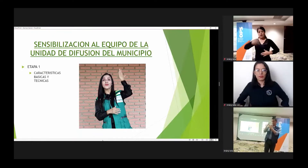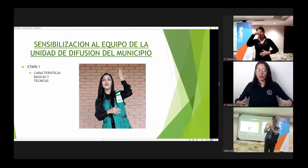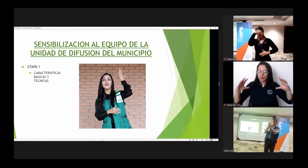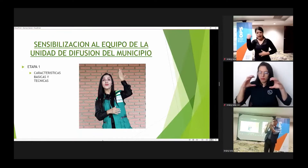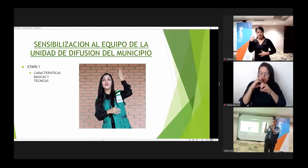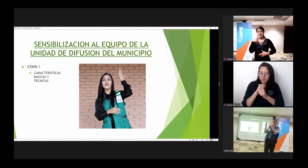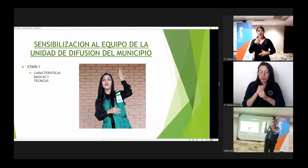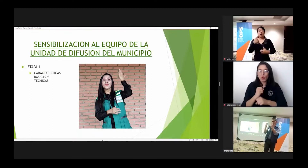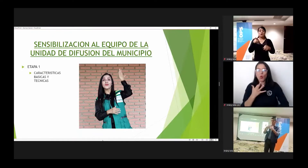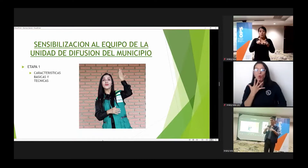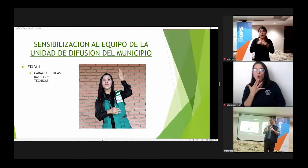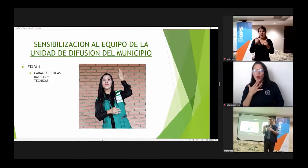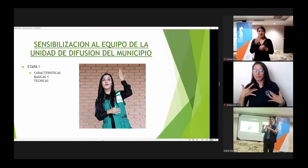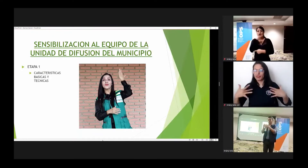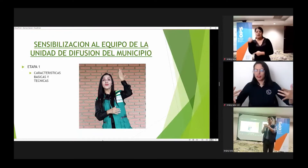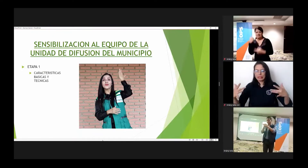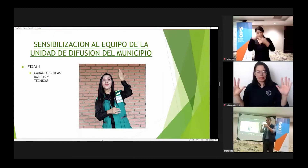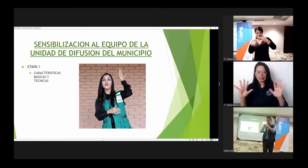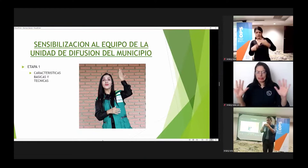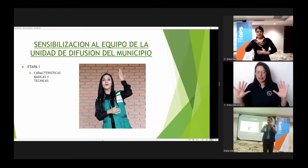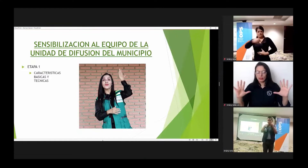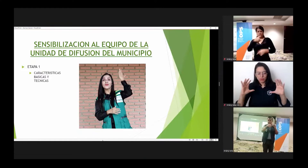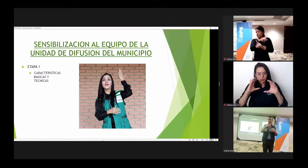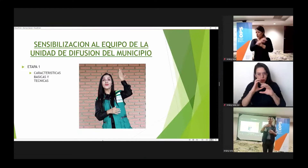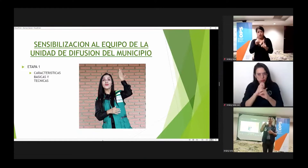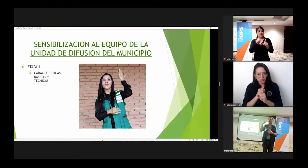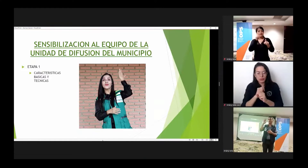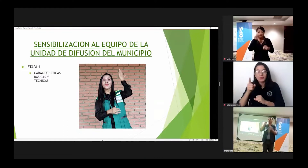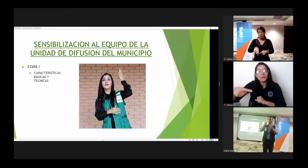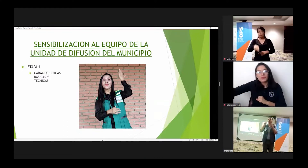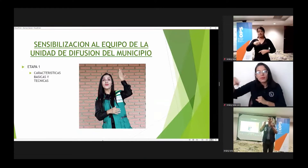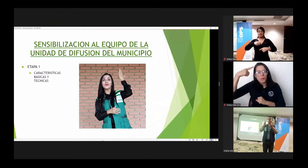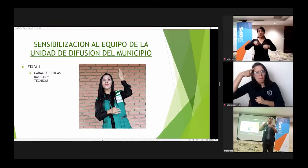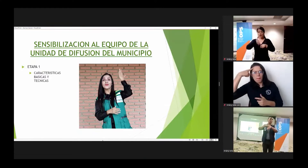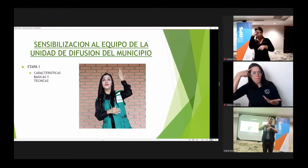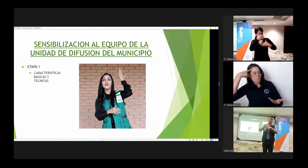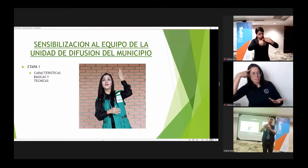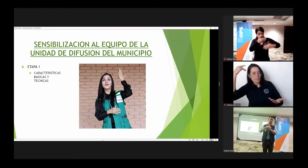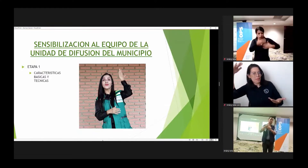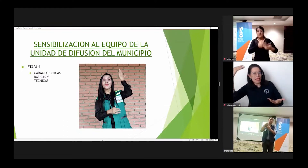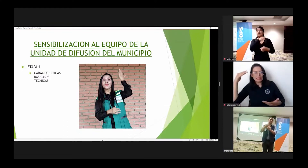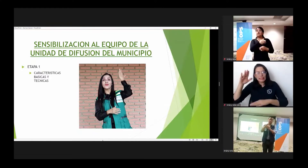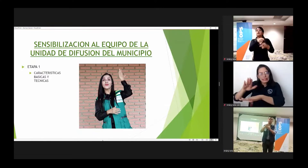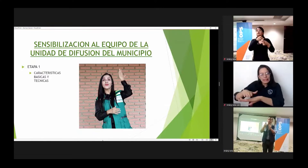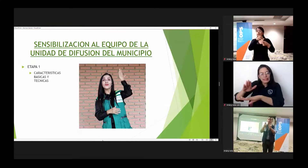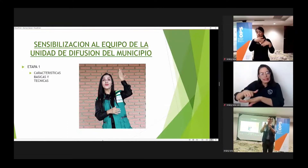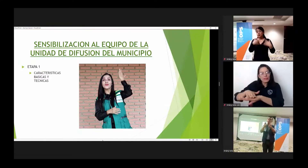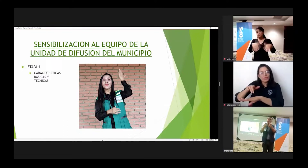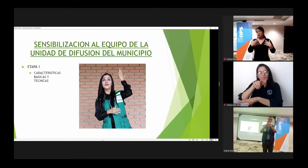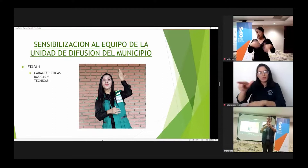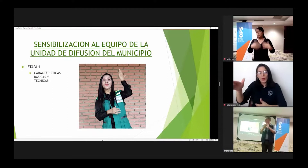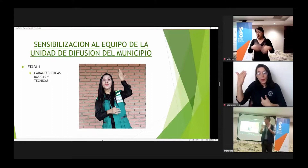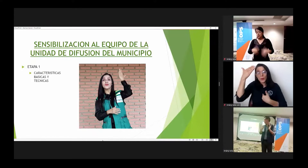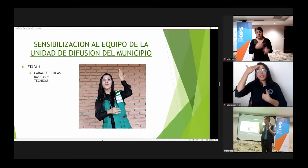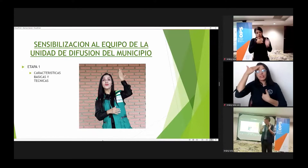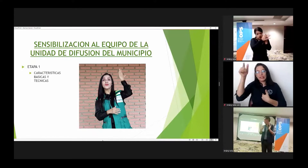a poner colores, un montón de desconocimiento de las autoridades. Esto fue un proceso de concientización, sensibilización